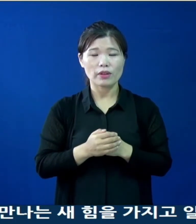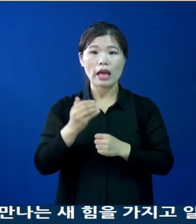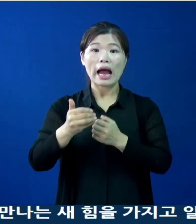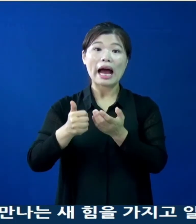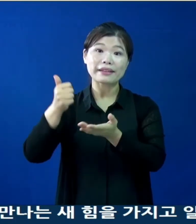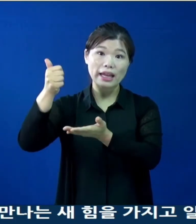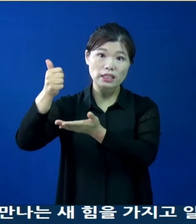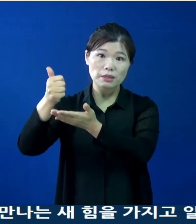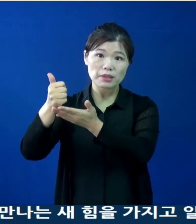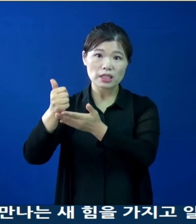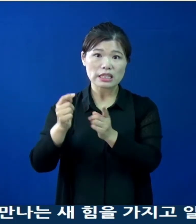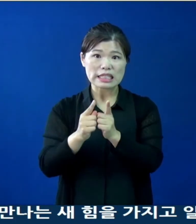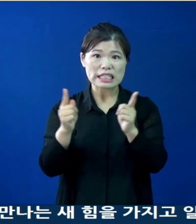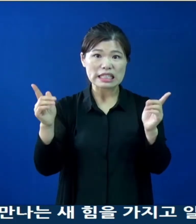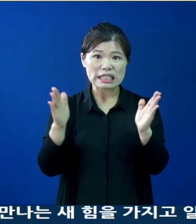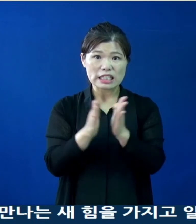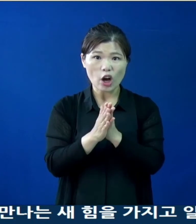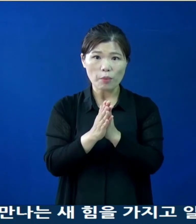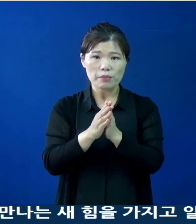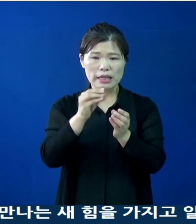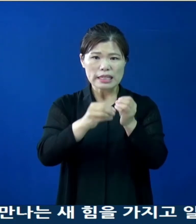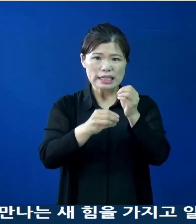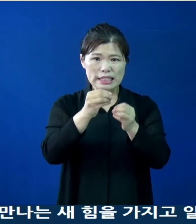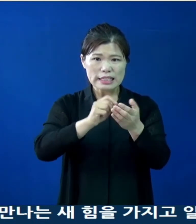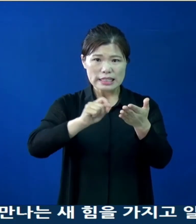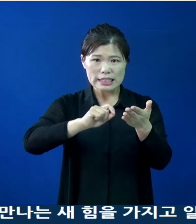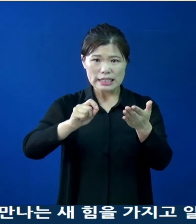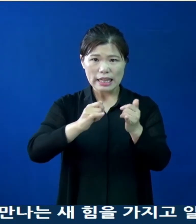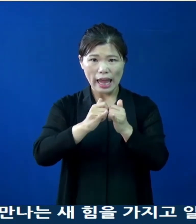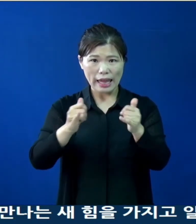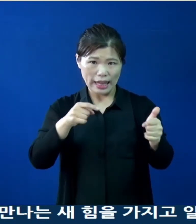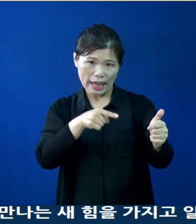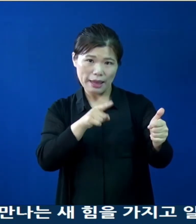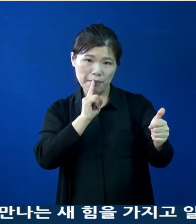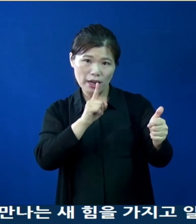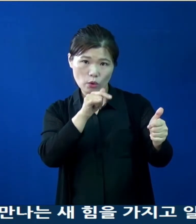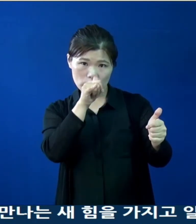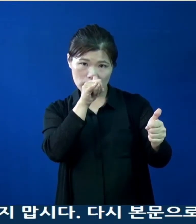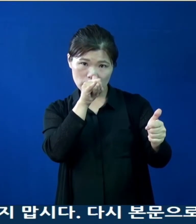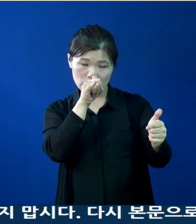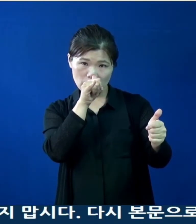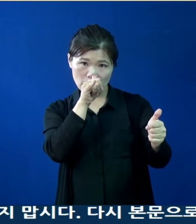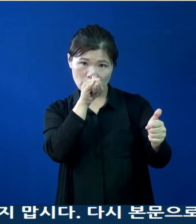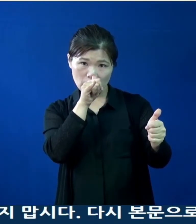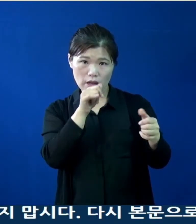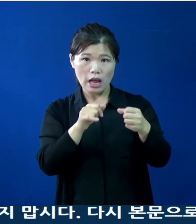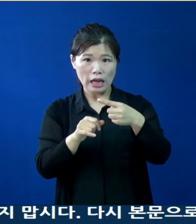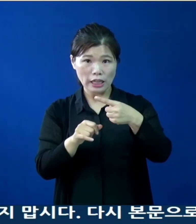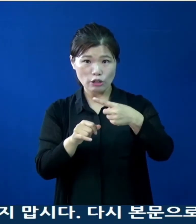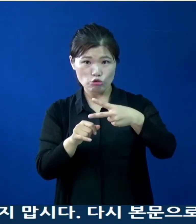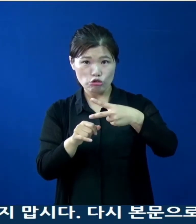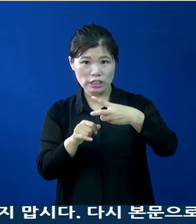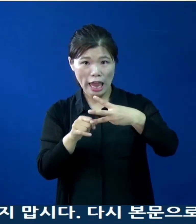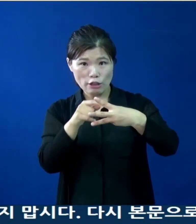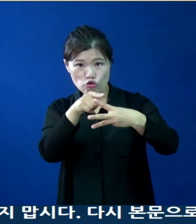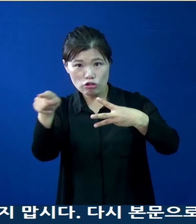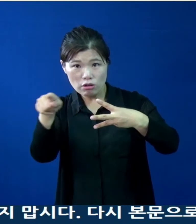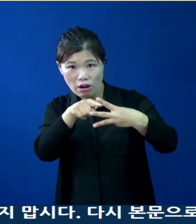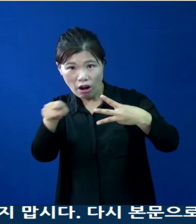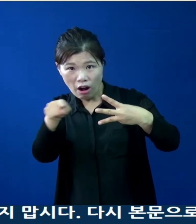하나님이 직접 시인에게 말하는 내용이 기록이 되어 있는데 무려 석 절입니다. 14,